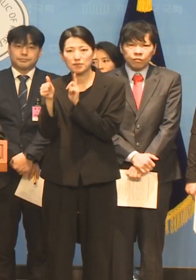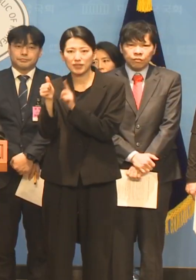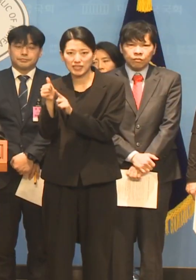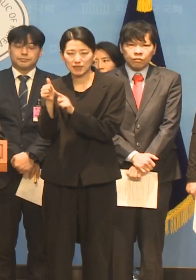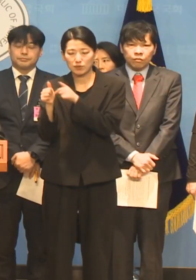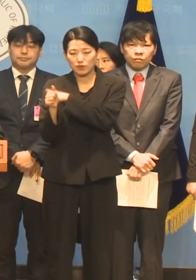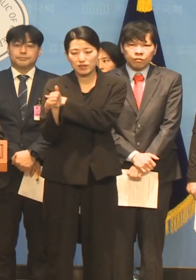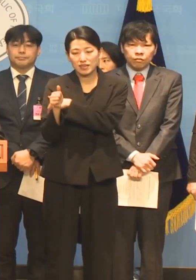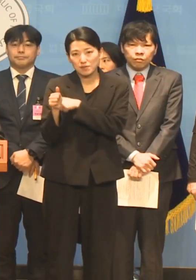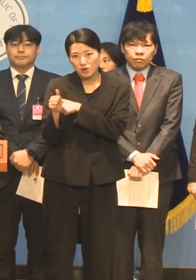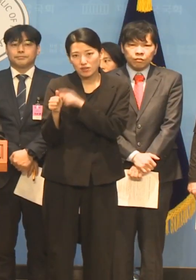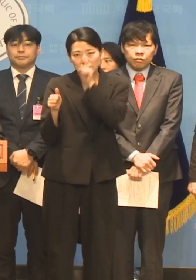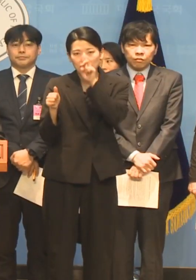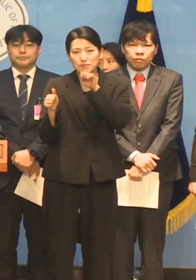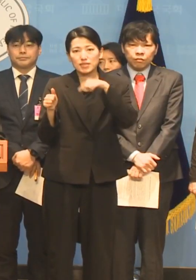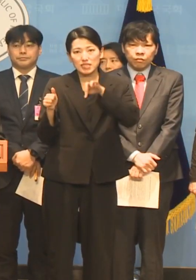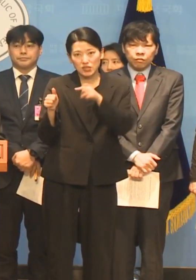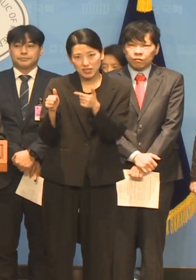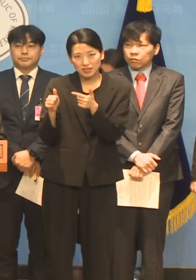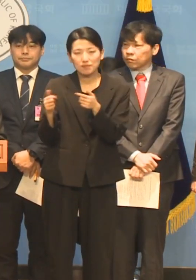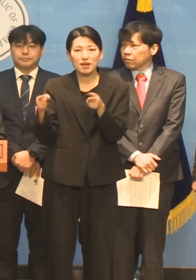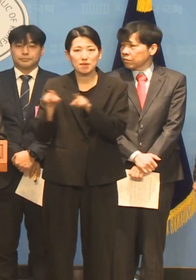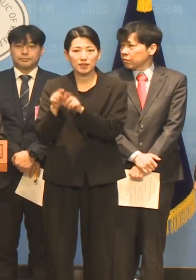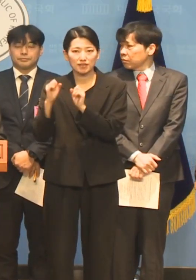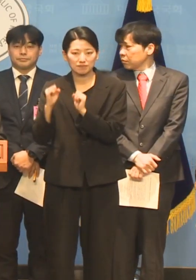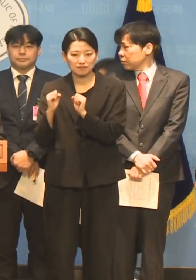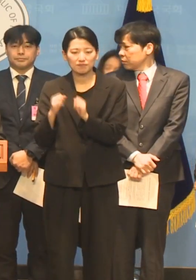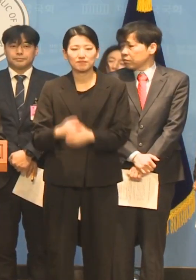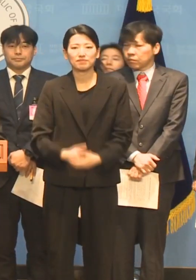임원이신 이미선님 자리하셨습니다.